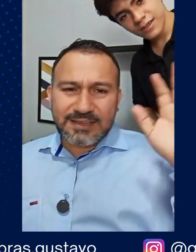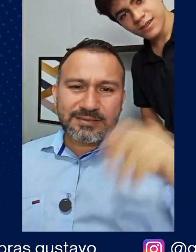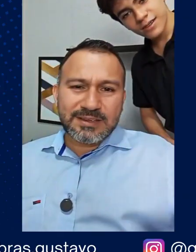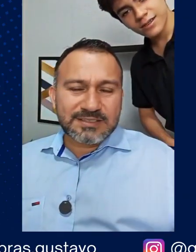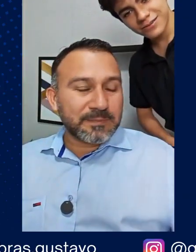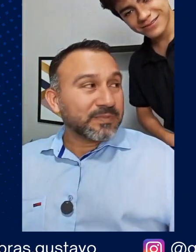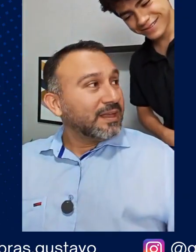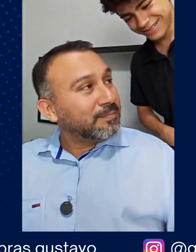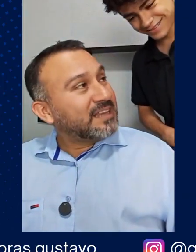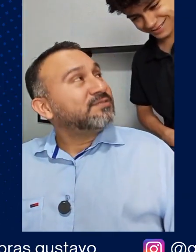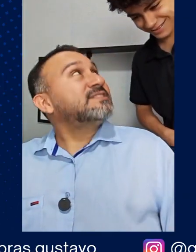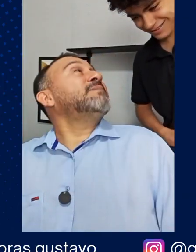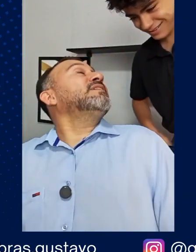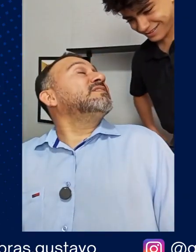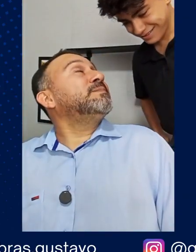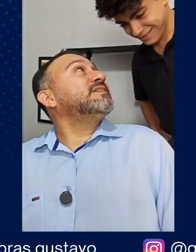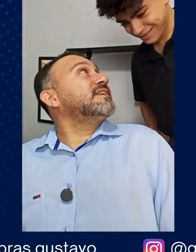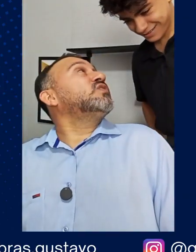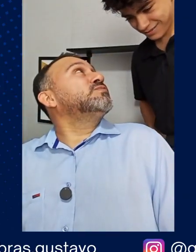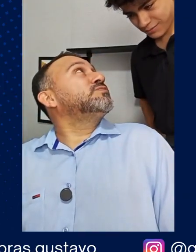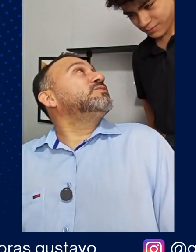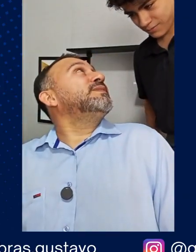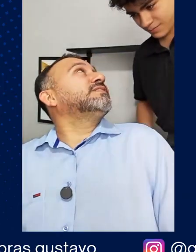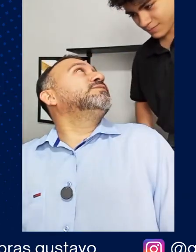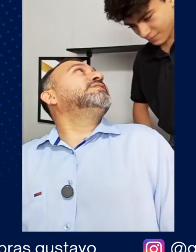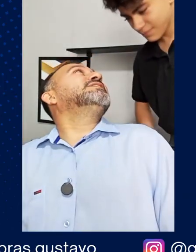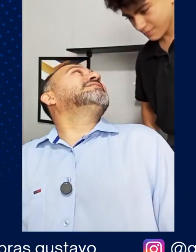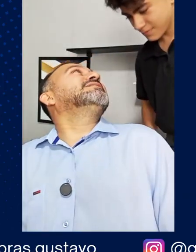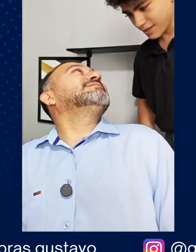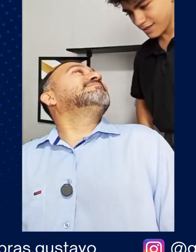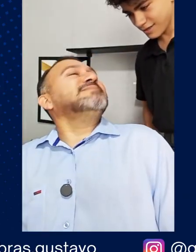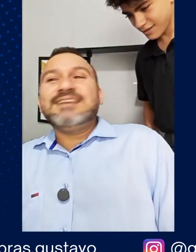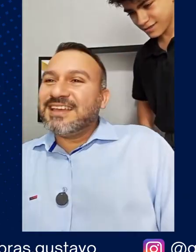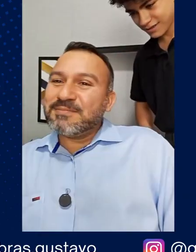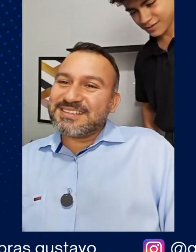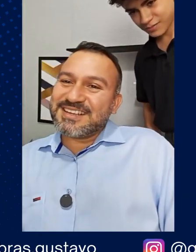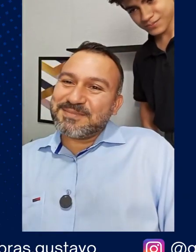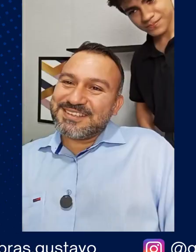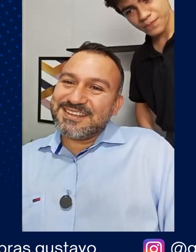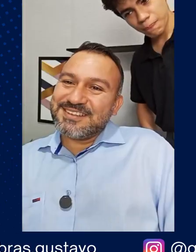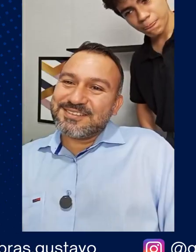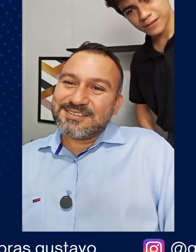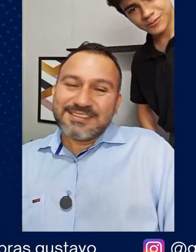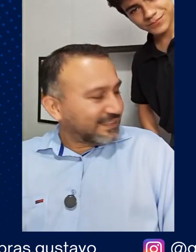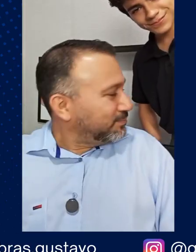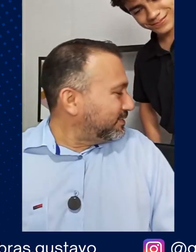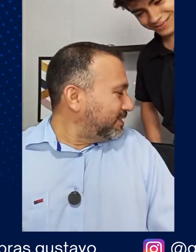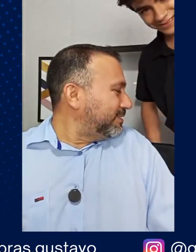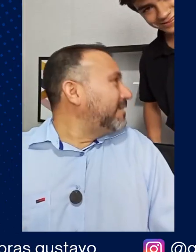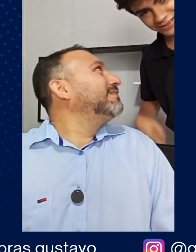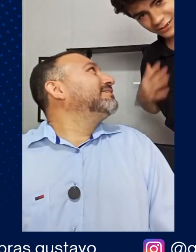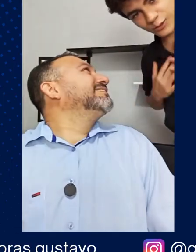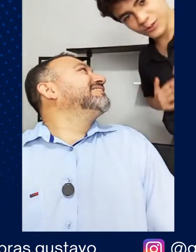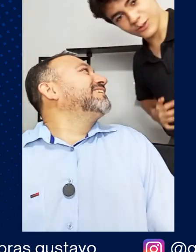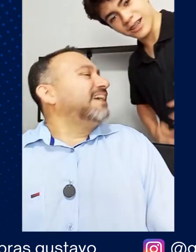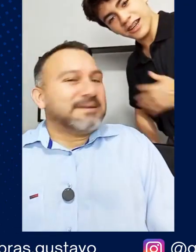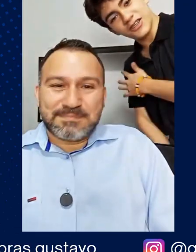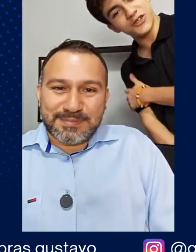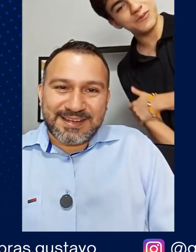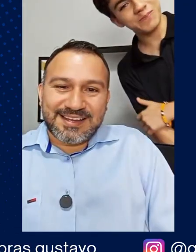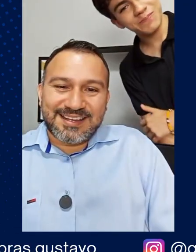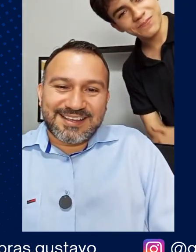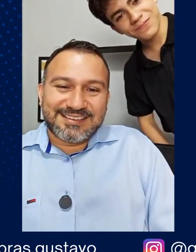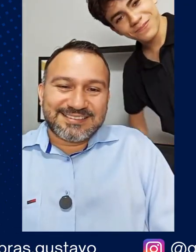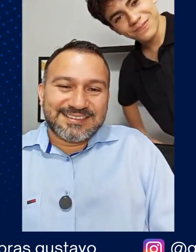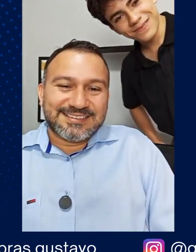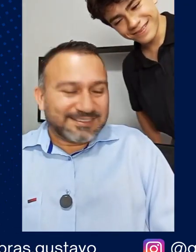língua. É isso mesmo. Mas você aprendeu a pensar como o surdo pensa, não foi? Sim, Basicamente é isso. Está bonito, né? tô